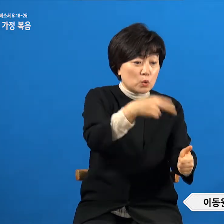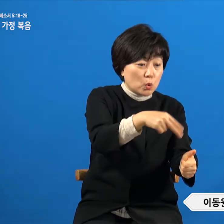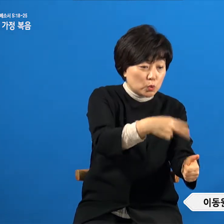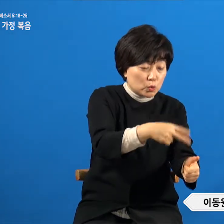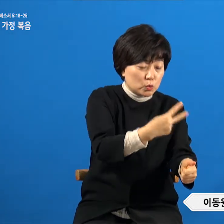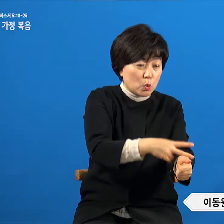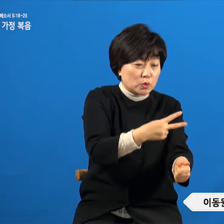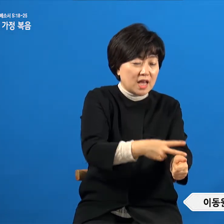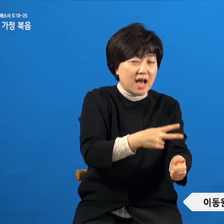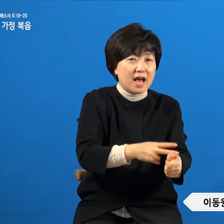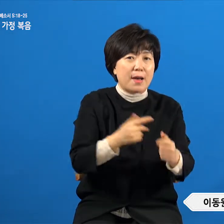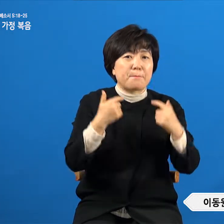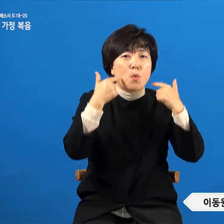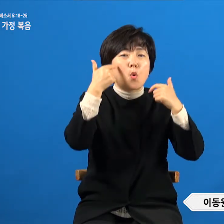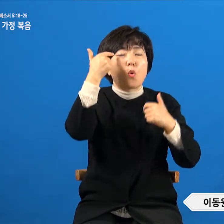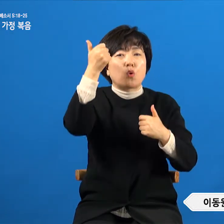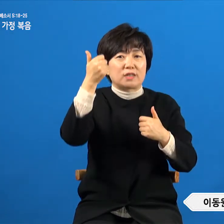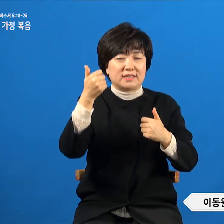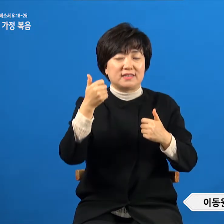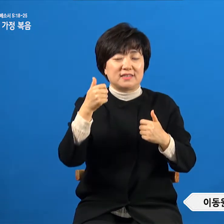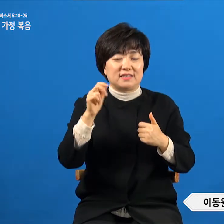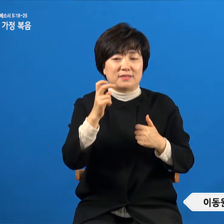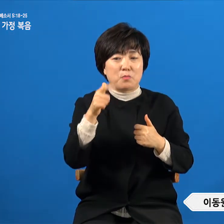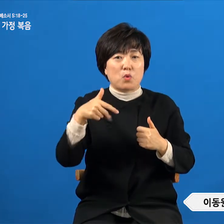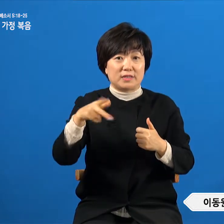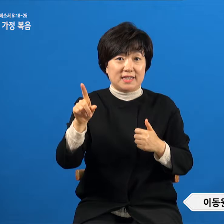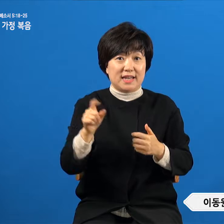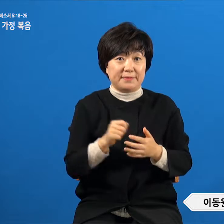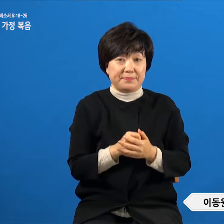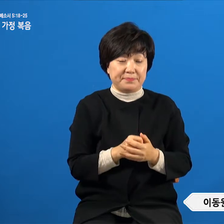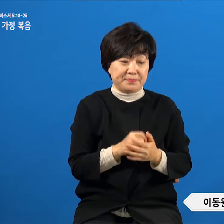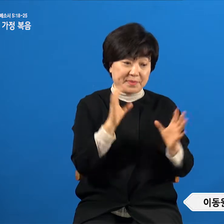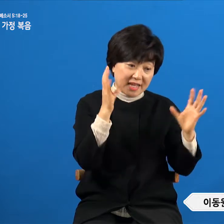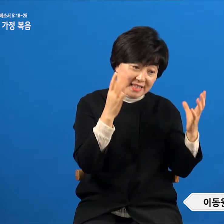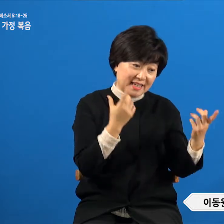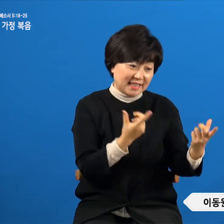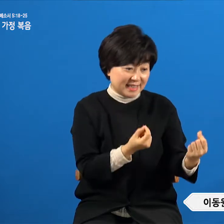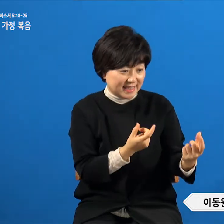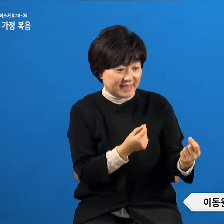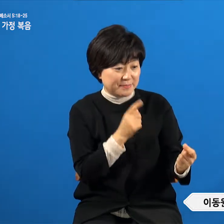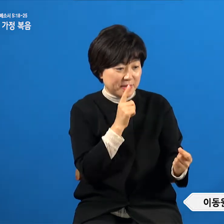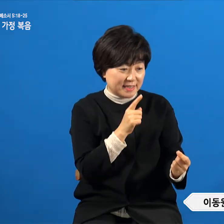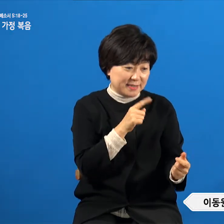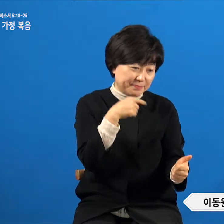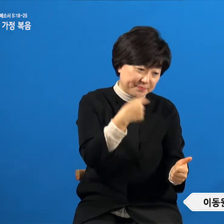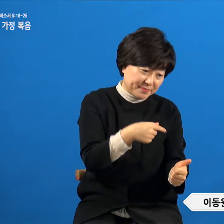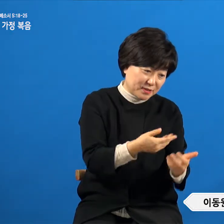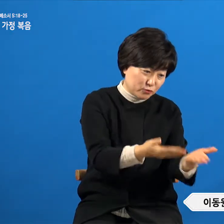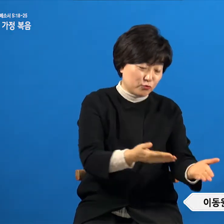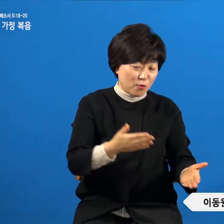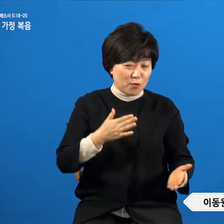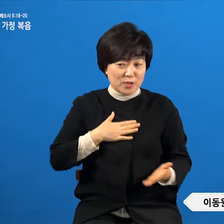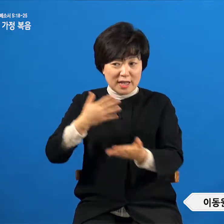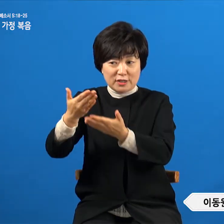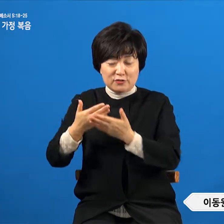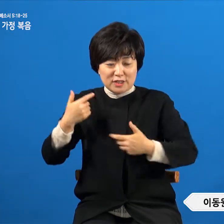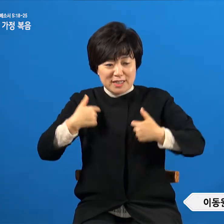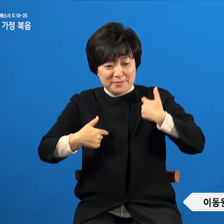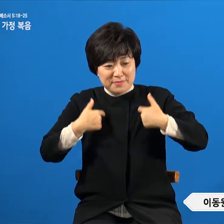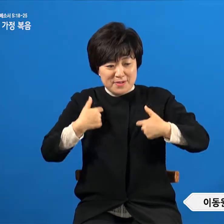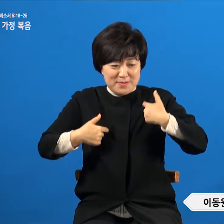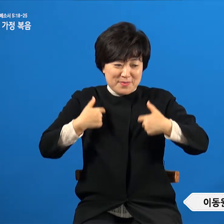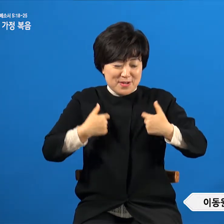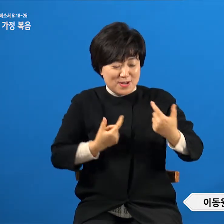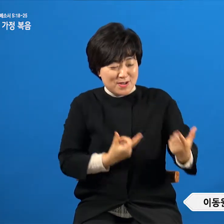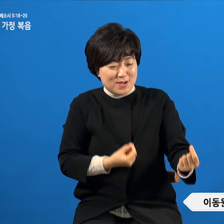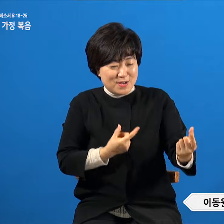교육 목자로 저도 교사로 시작을 했습니다. 아이들 놓고 말씀을 같이 나누고 주님이 제게 주신 기쁨을 나누다 보니까